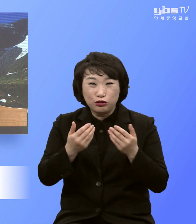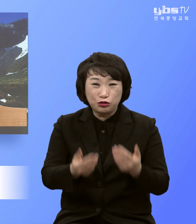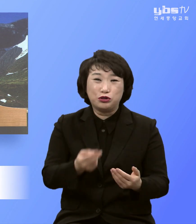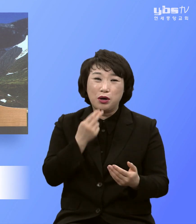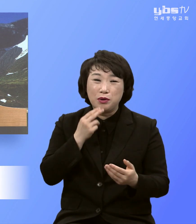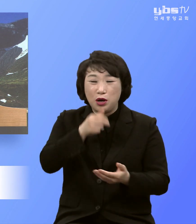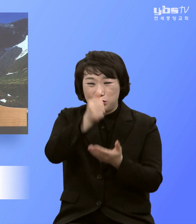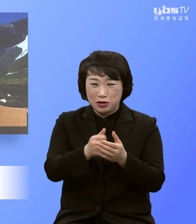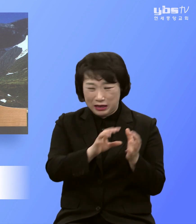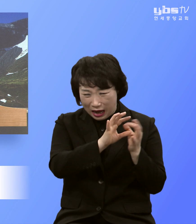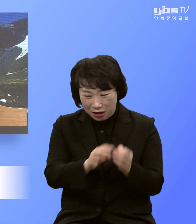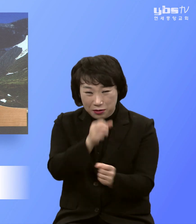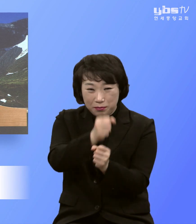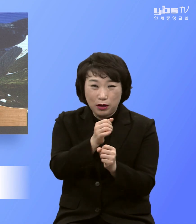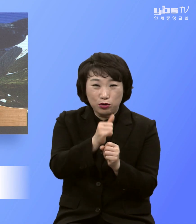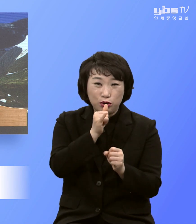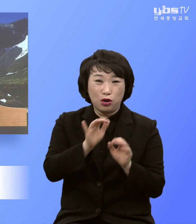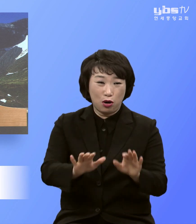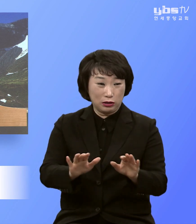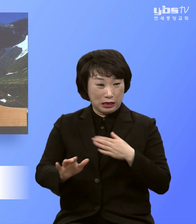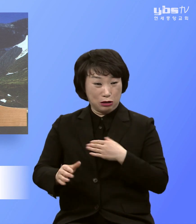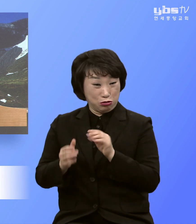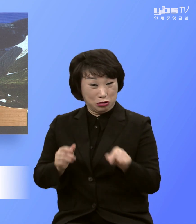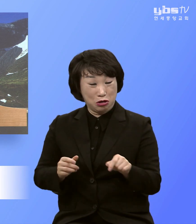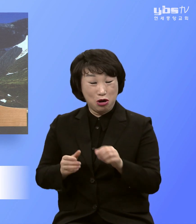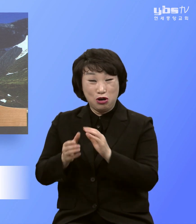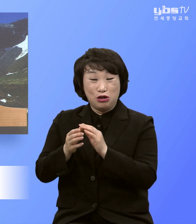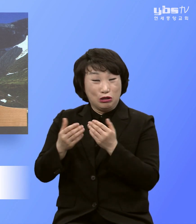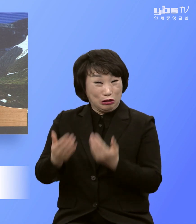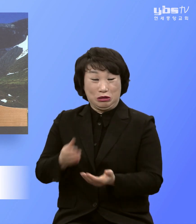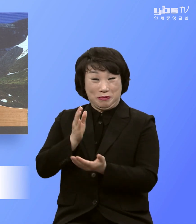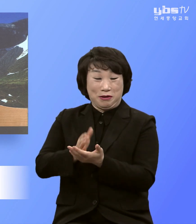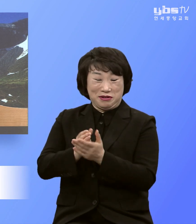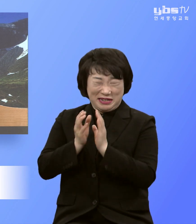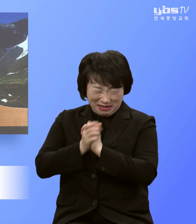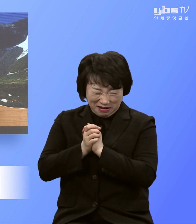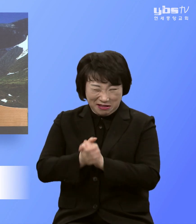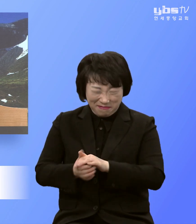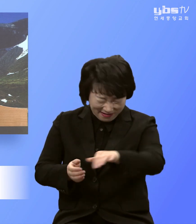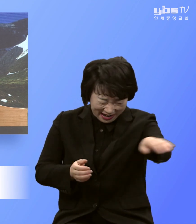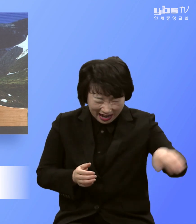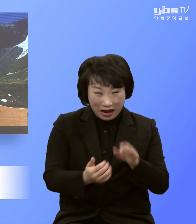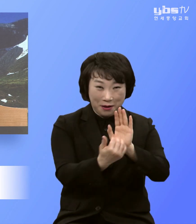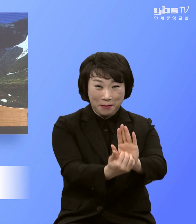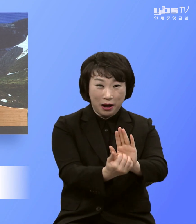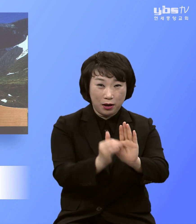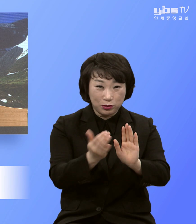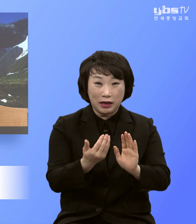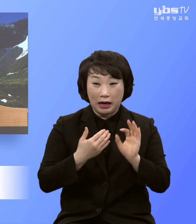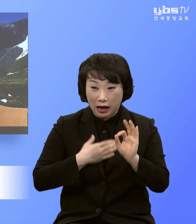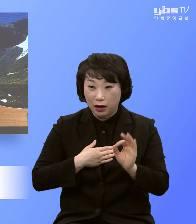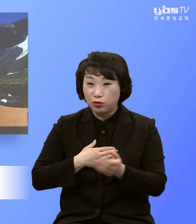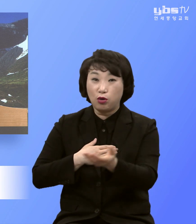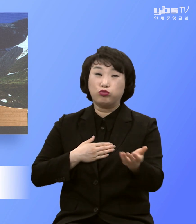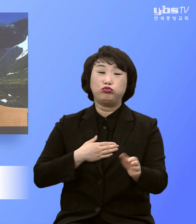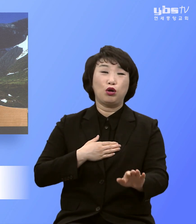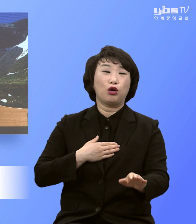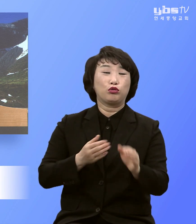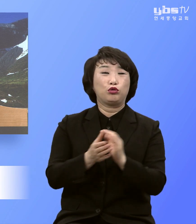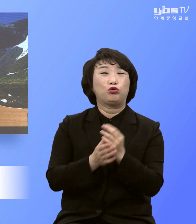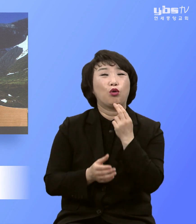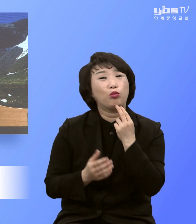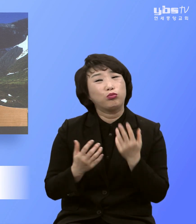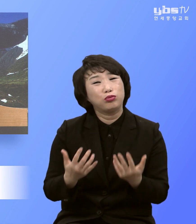때 나도 쉬지 않고 기도해서 막아내야 된다. 이걸 막아내야 된다. 근데 기도하는